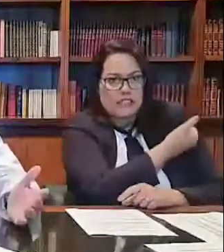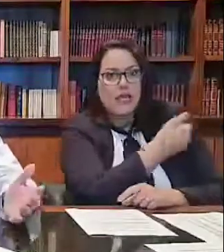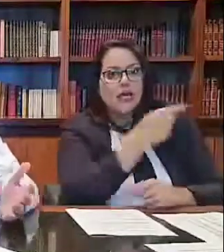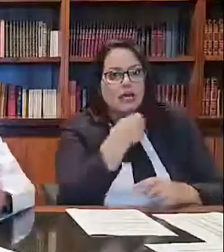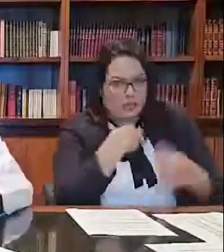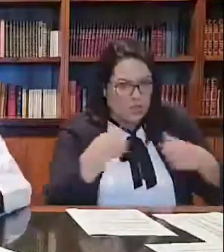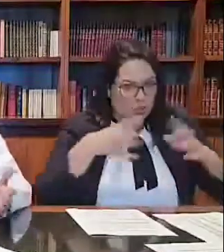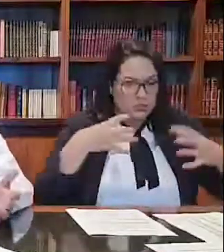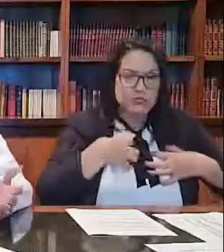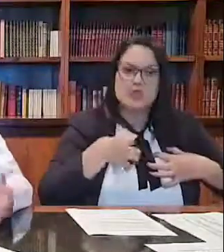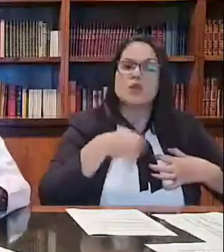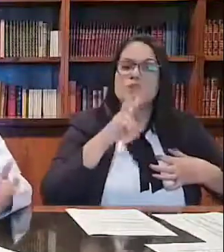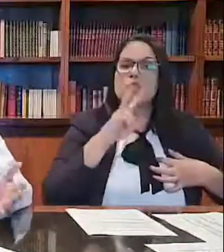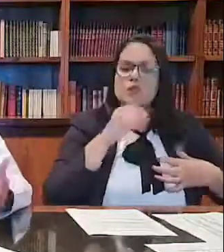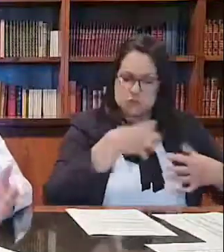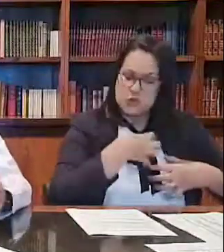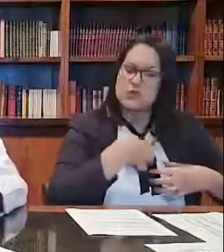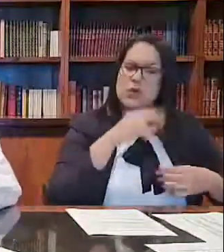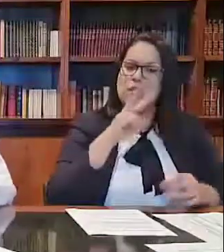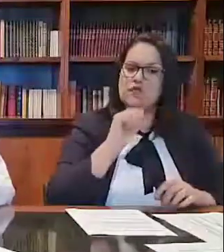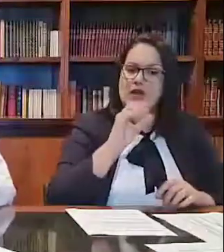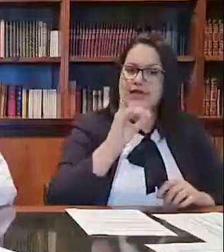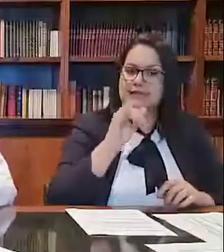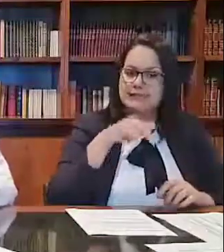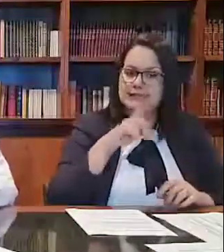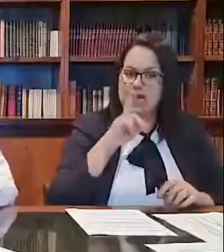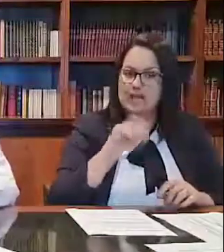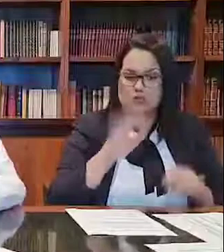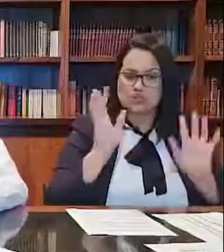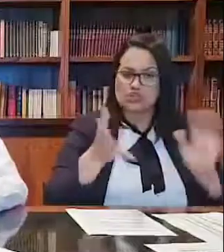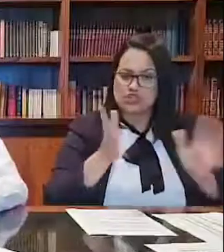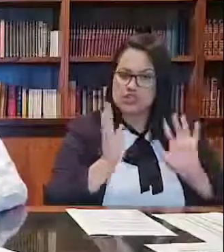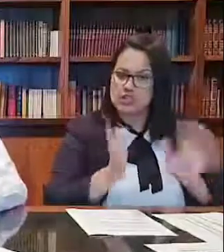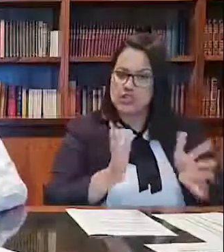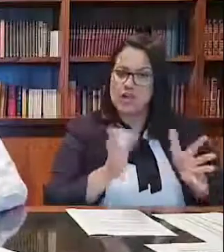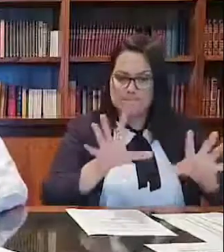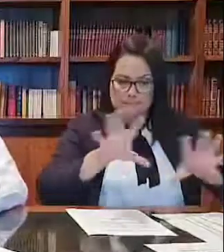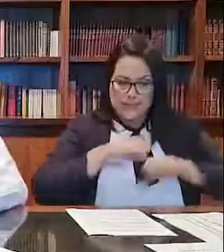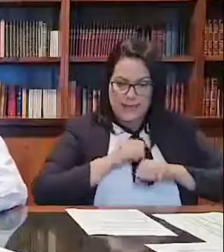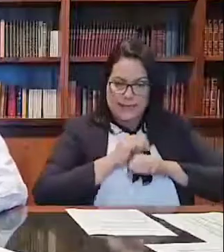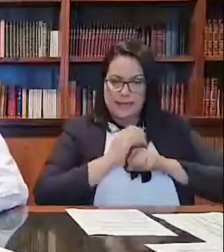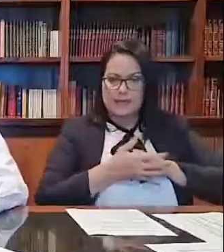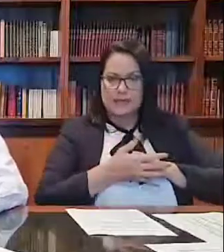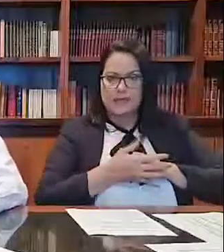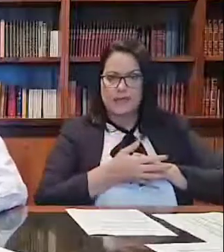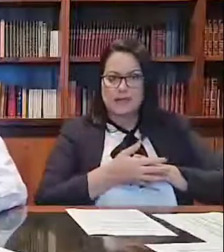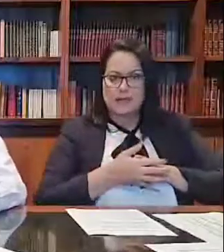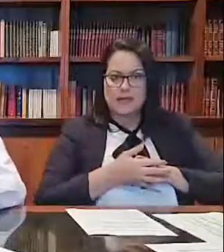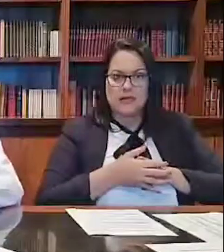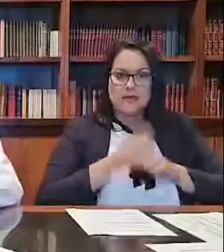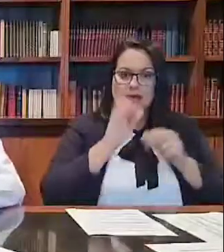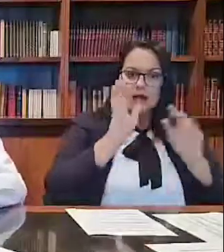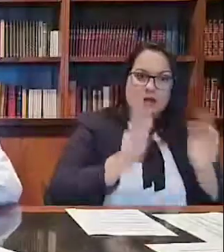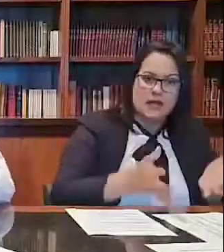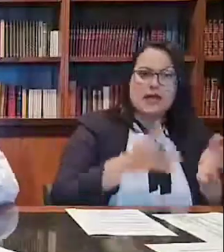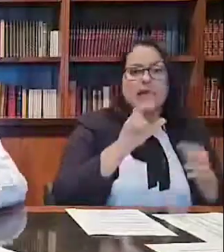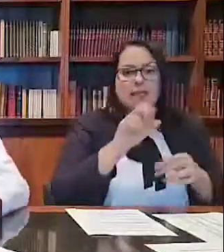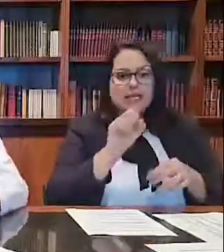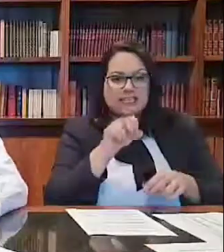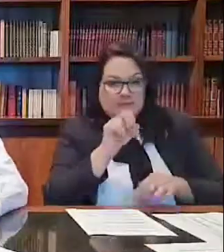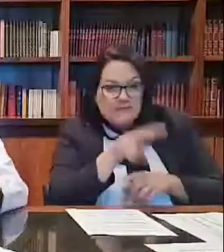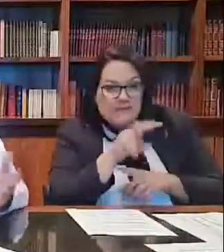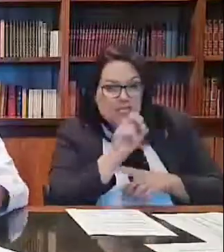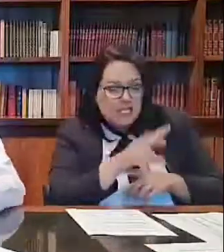considera então que que é uma vacina é um vírus mostra-se que atenuados